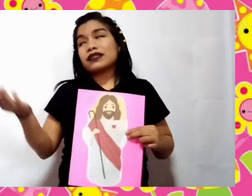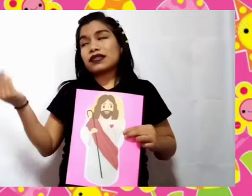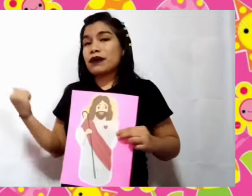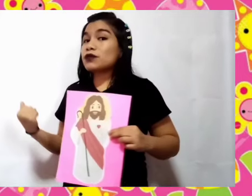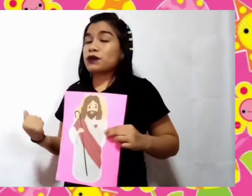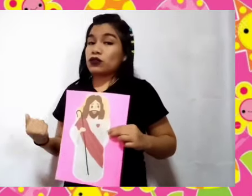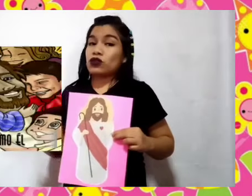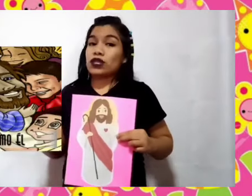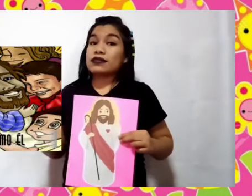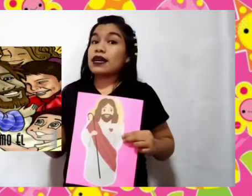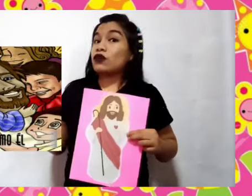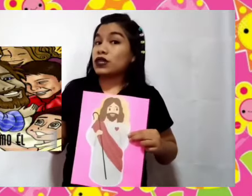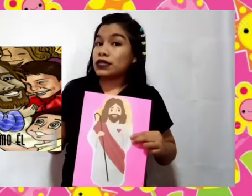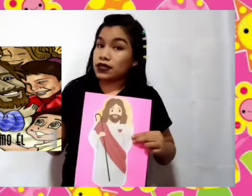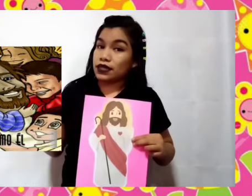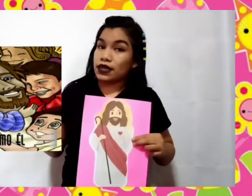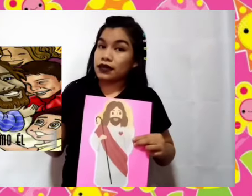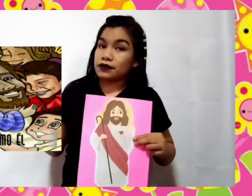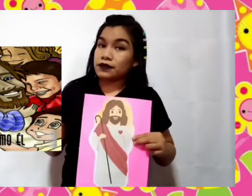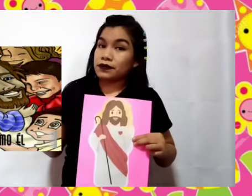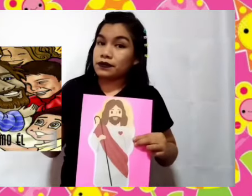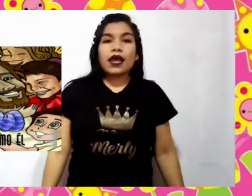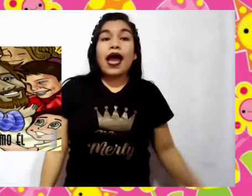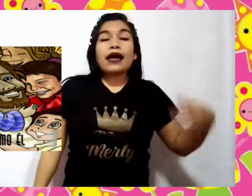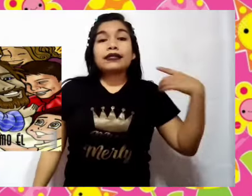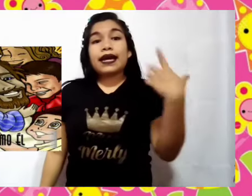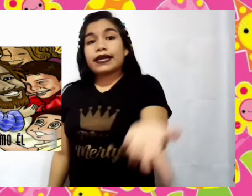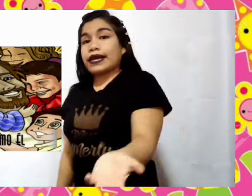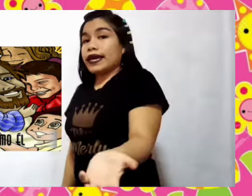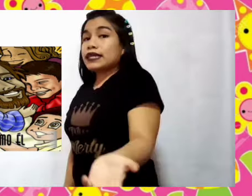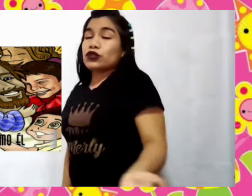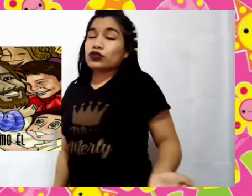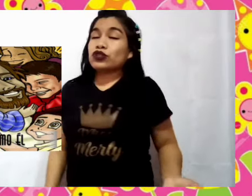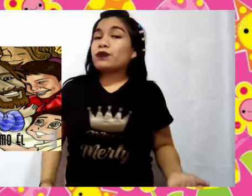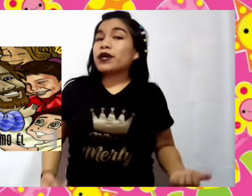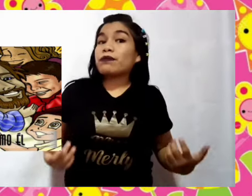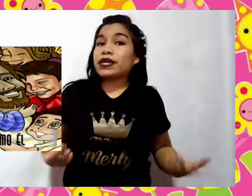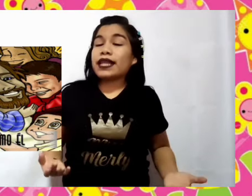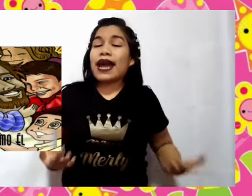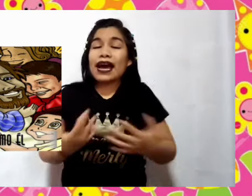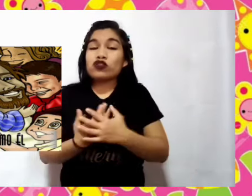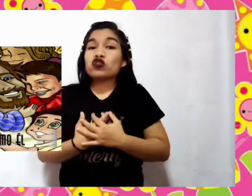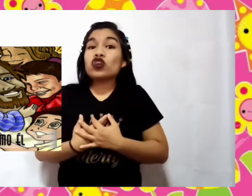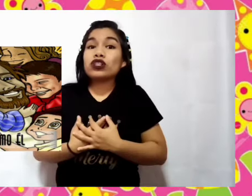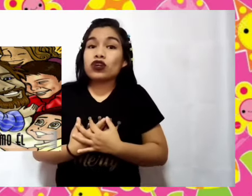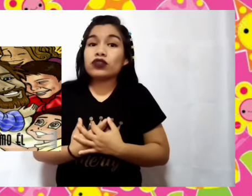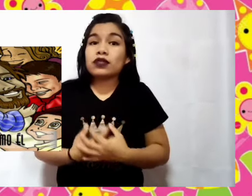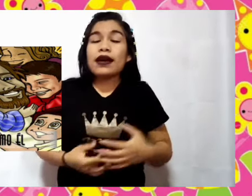a las demás personas que lo necesiten, ya que esto nos permite a